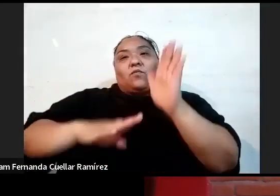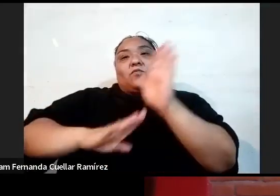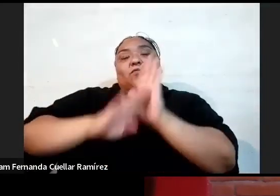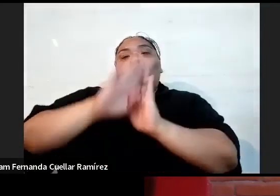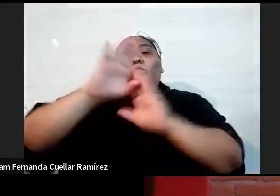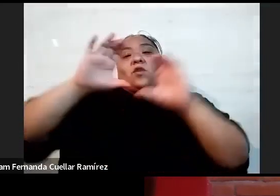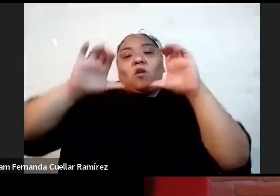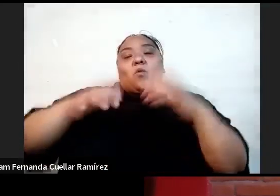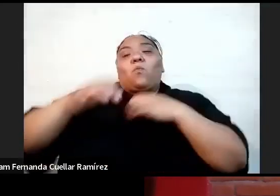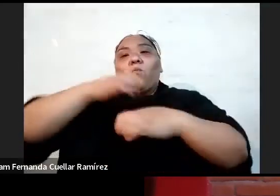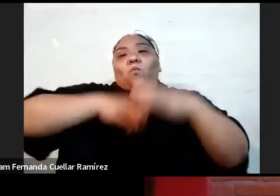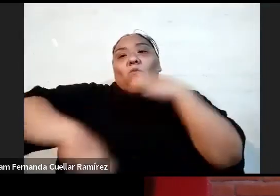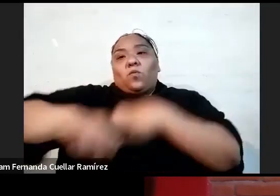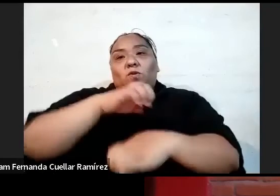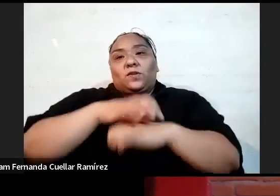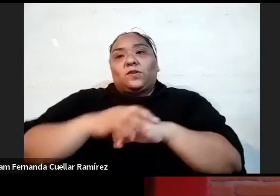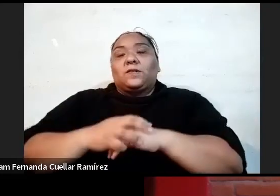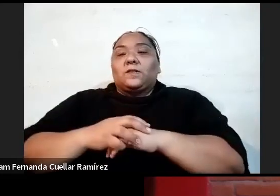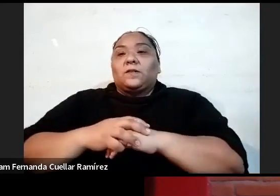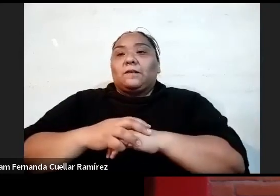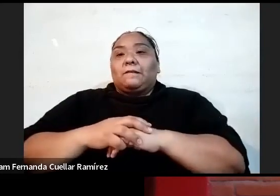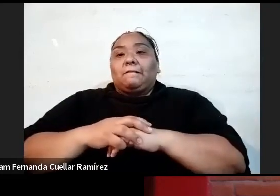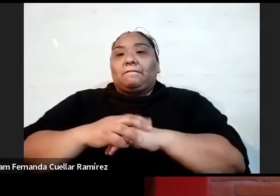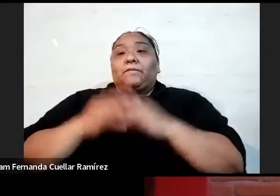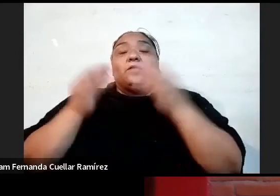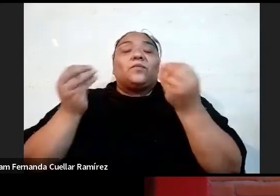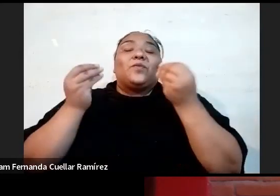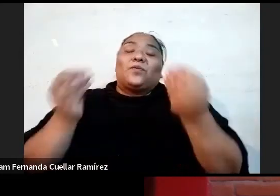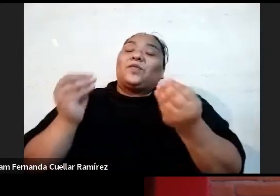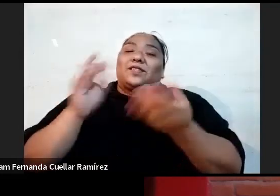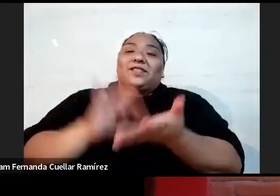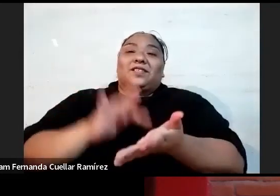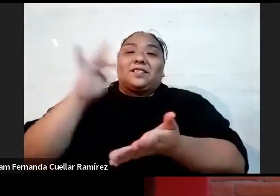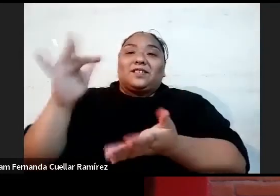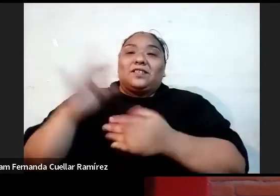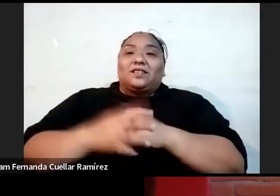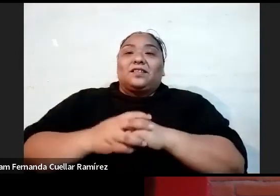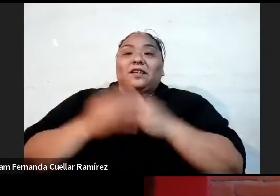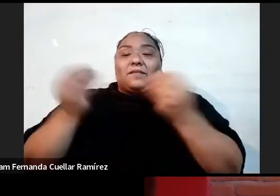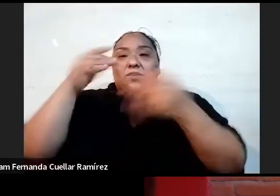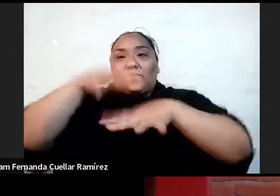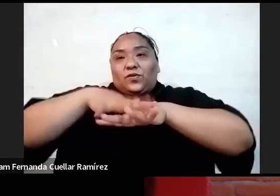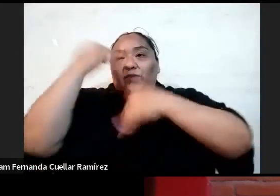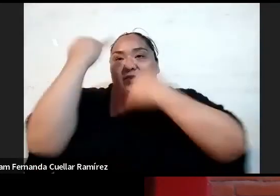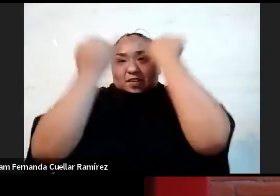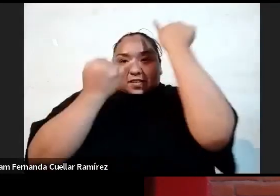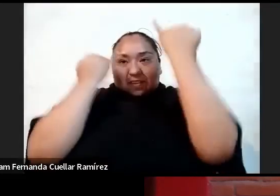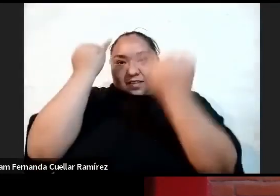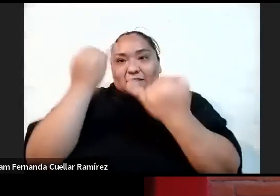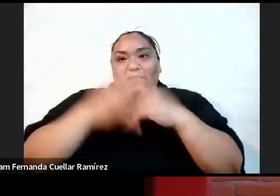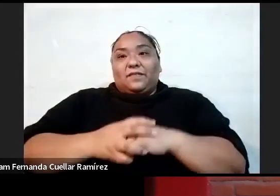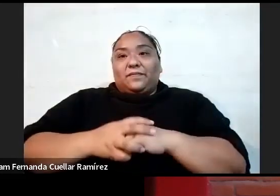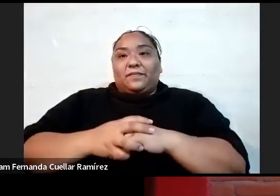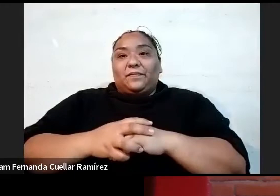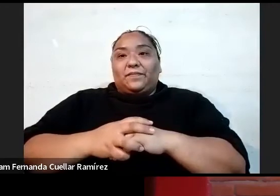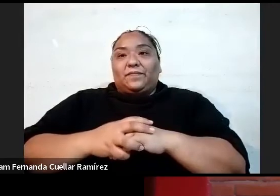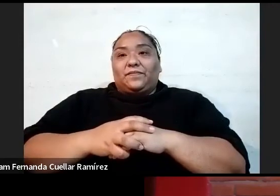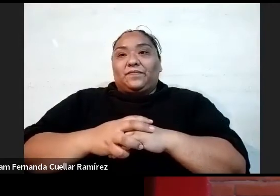comunidad de Estanquillo. Muchísimas gracias a Inclusión Creativa, que